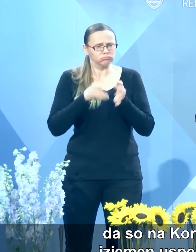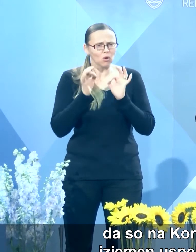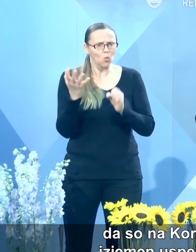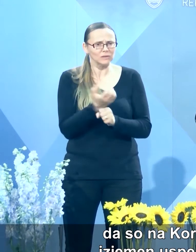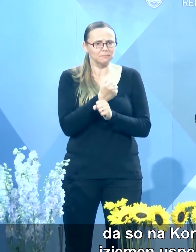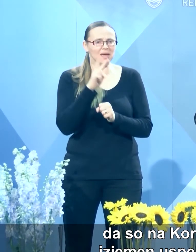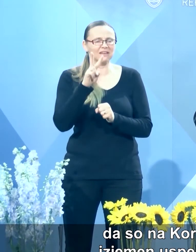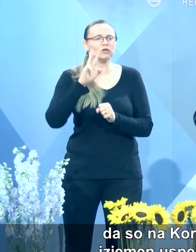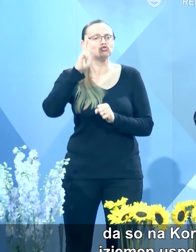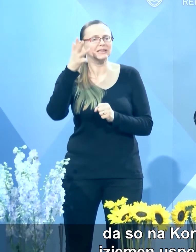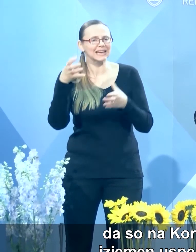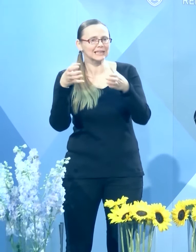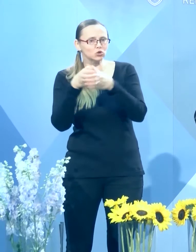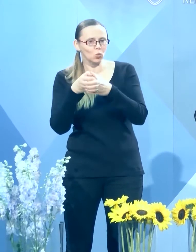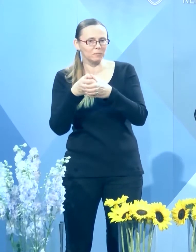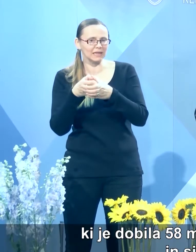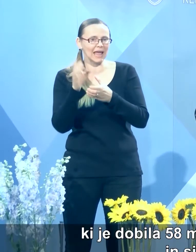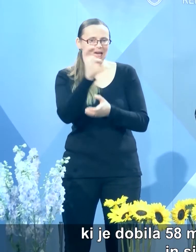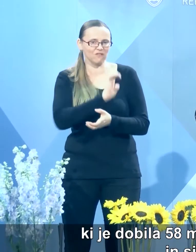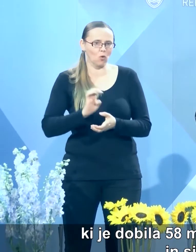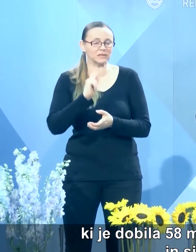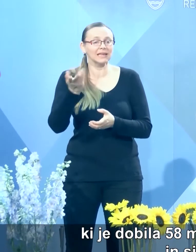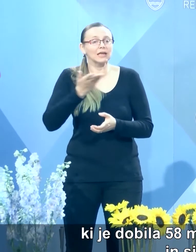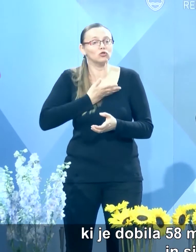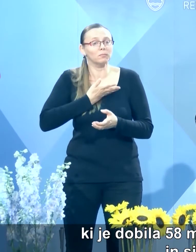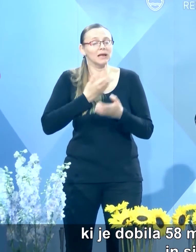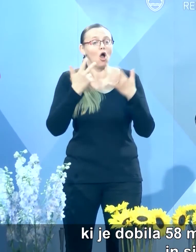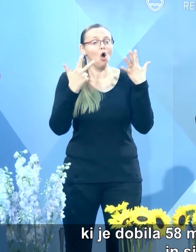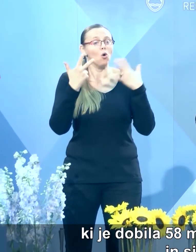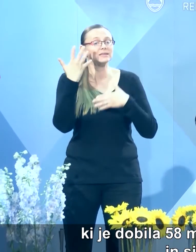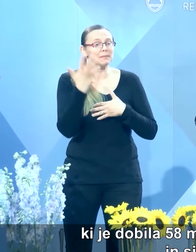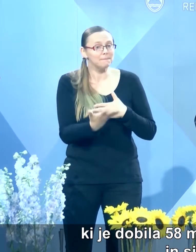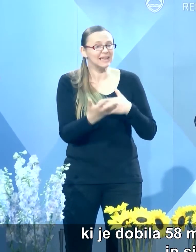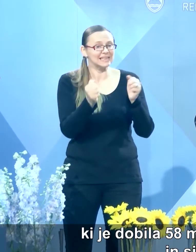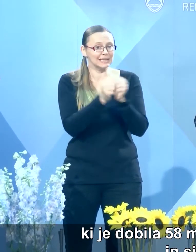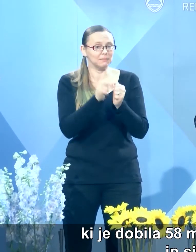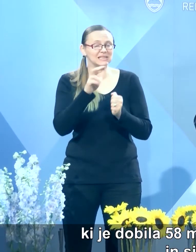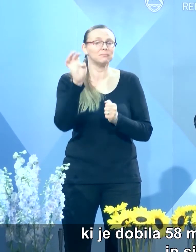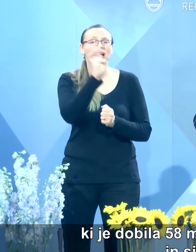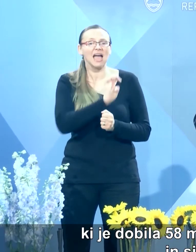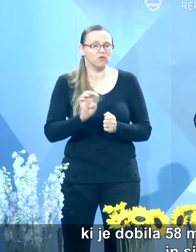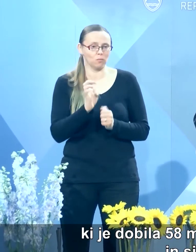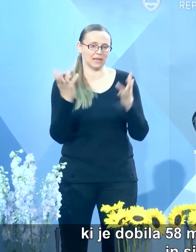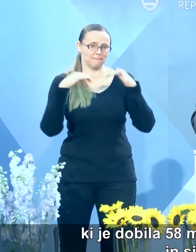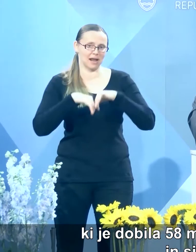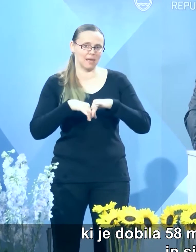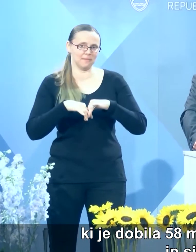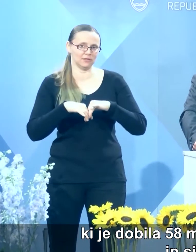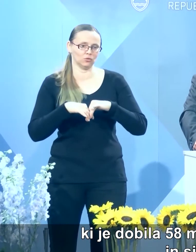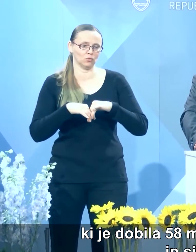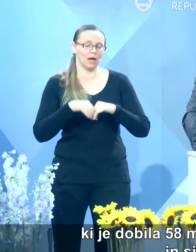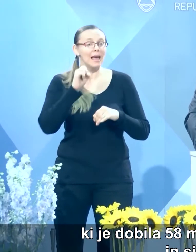v četrti skupini evropskih, ki je dobila 58 mest v Evropskem parlamentu in